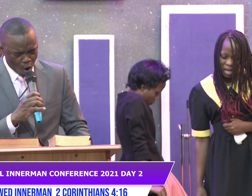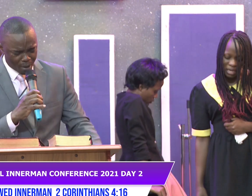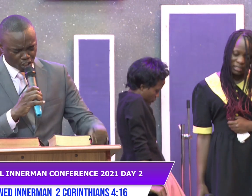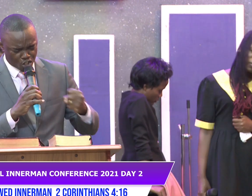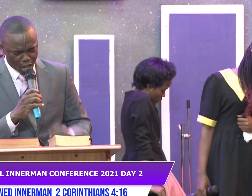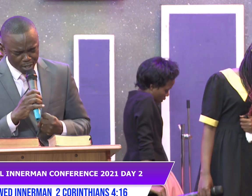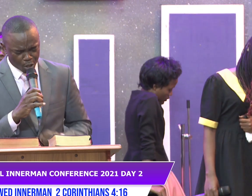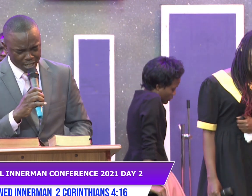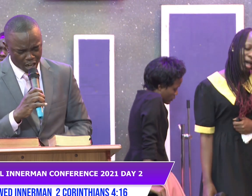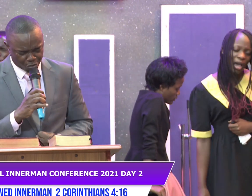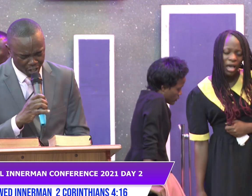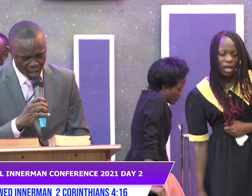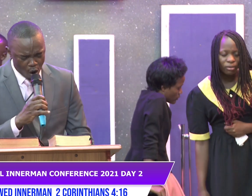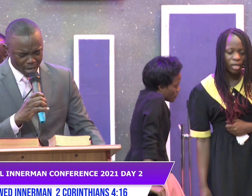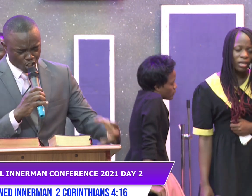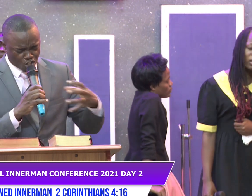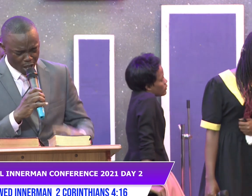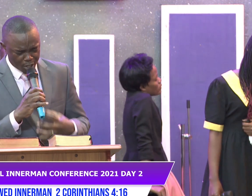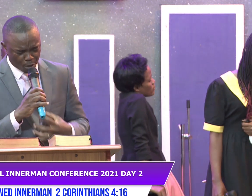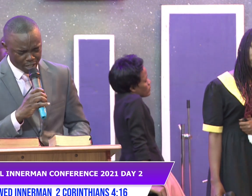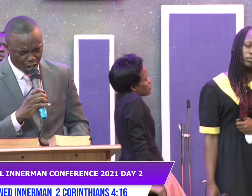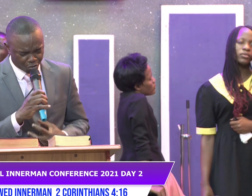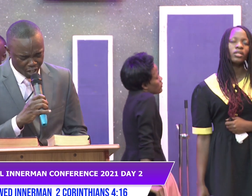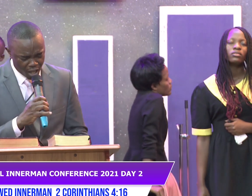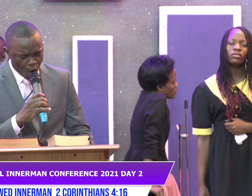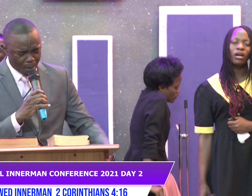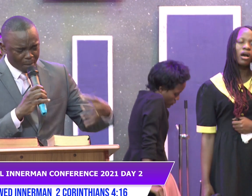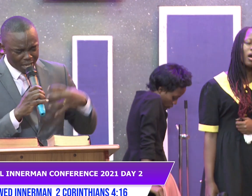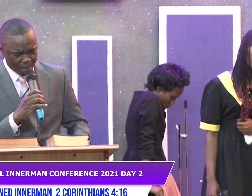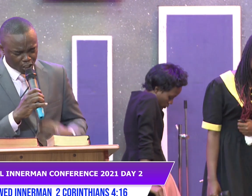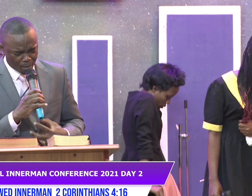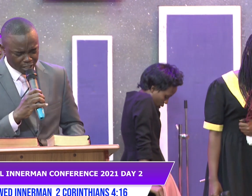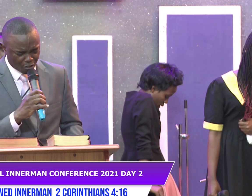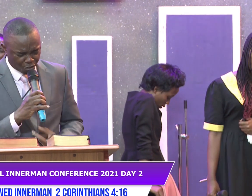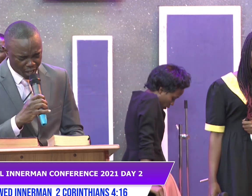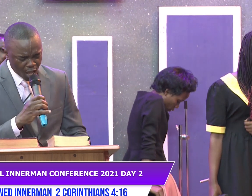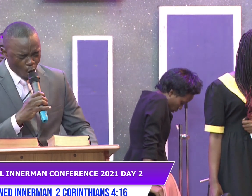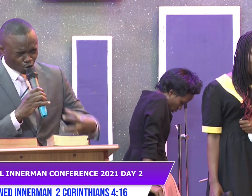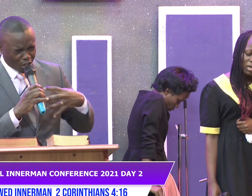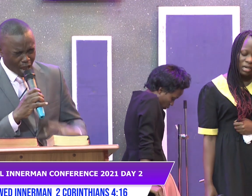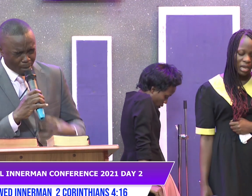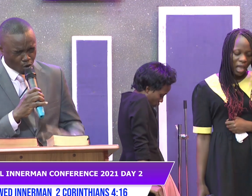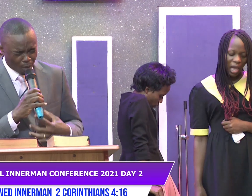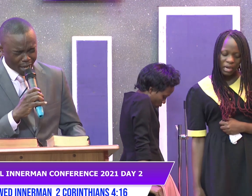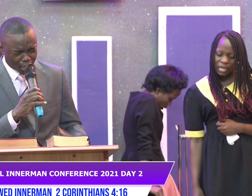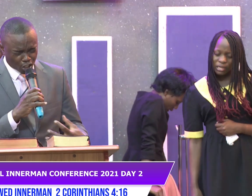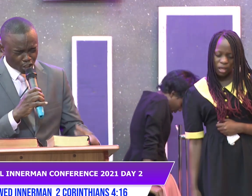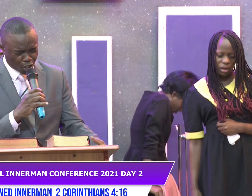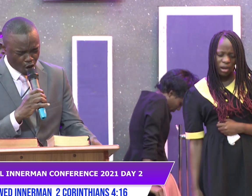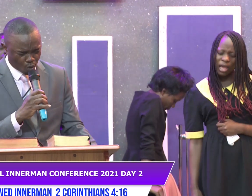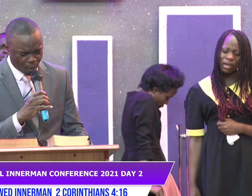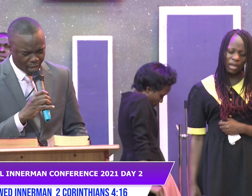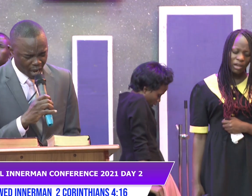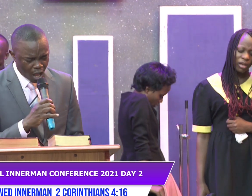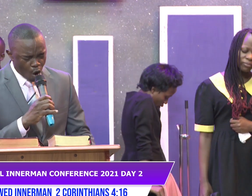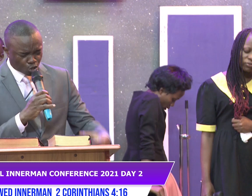mukazi. Obatise emitima gyaffe. Obatise emitima gyaffe. Omamire emitima gyaffe. Otuyamba okubeera ekyo kye